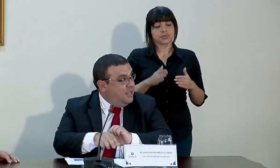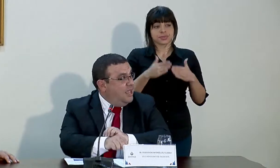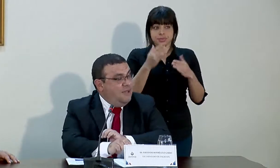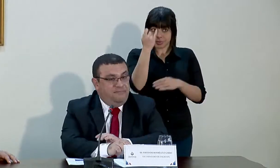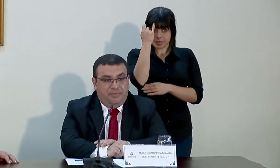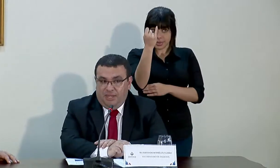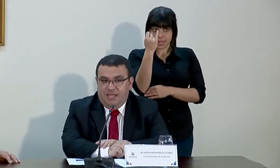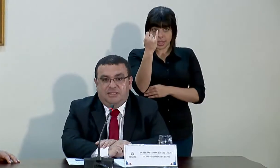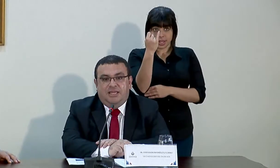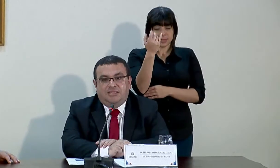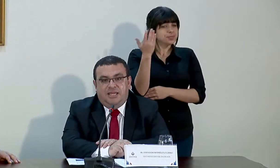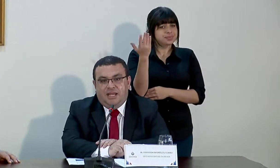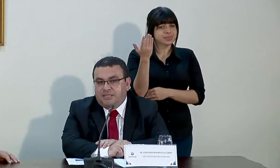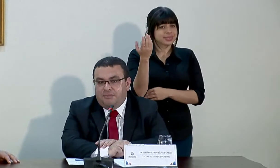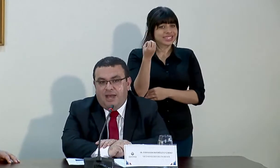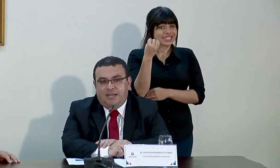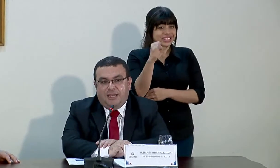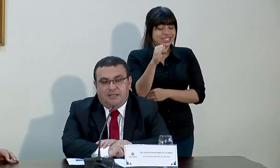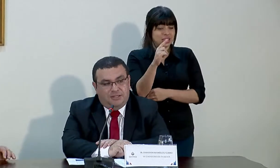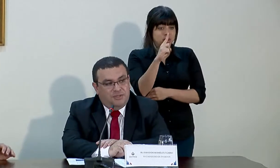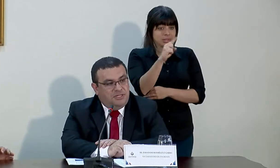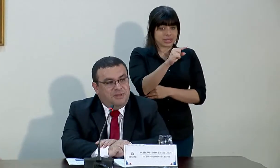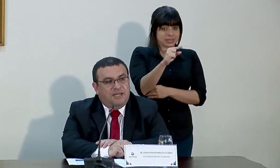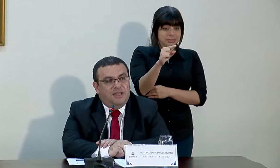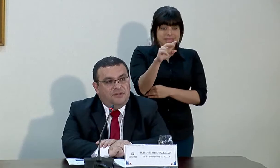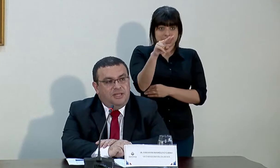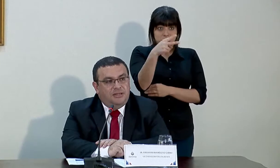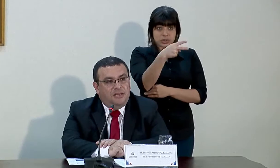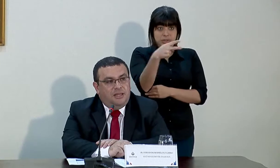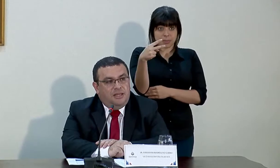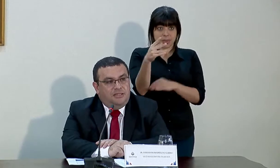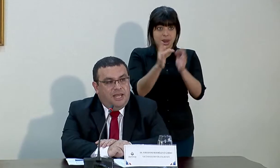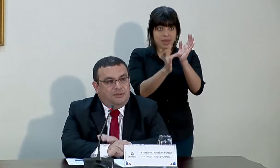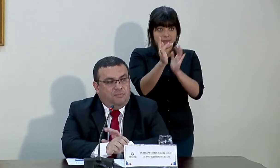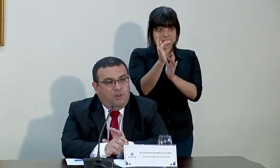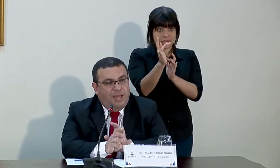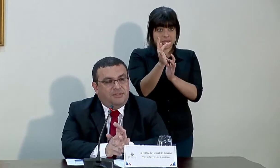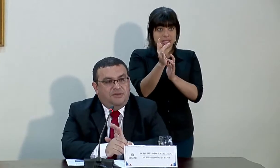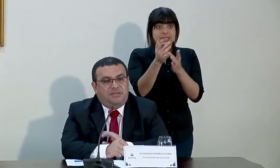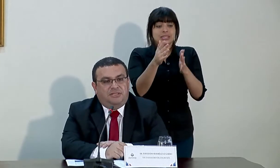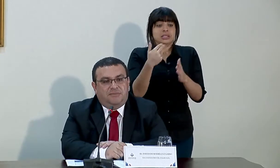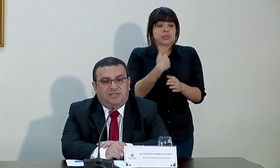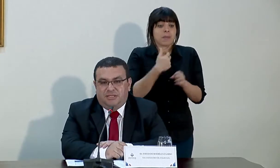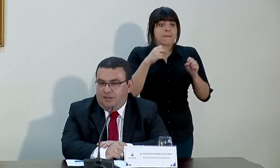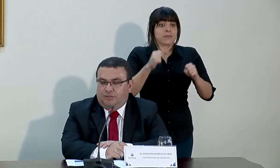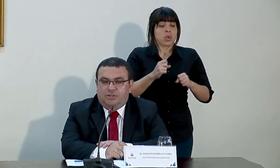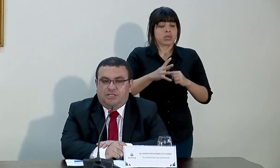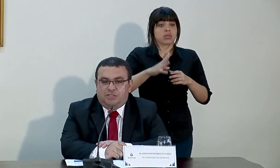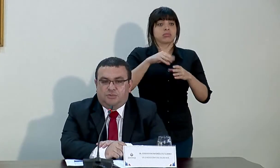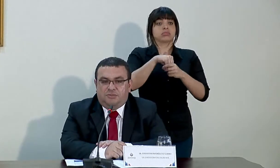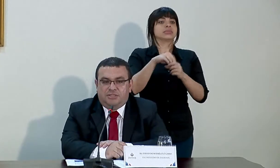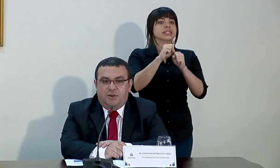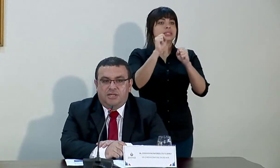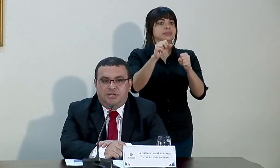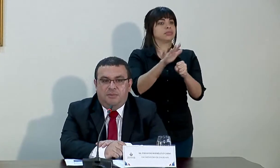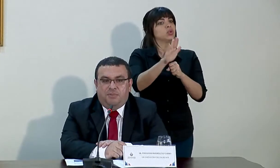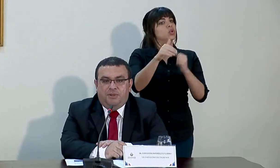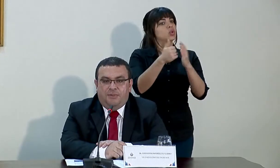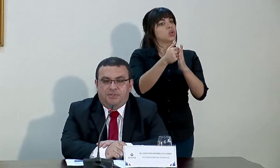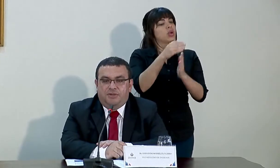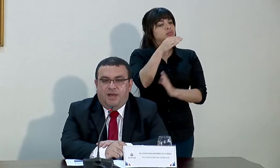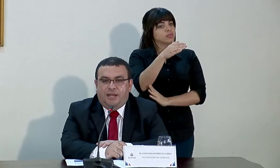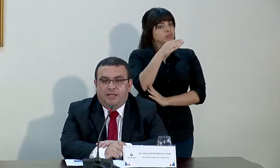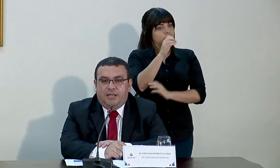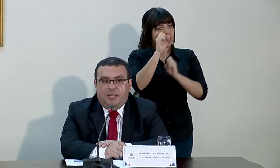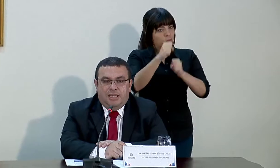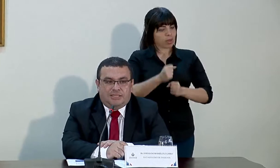La idea es que si a la semana, la segunda semana de abril, ya podamos haber sistematizado todas esas observaciones y